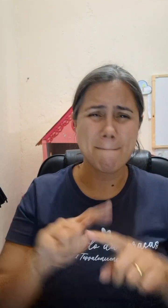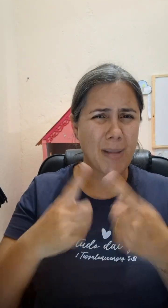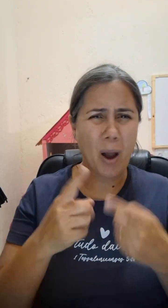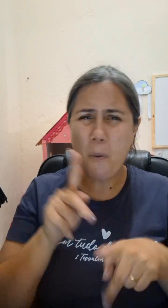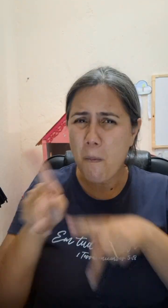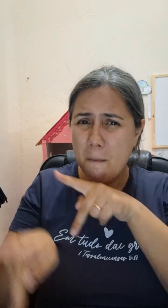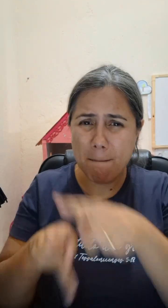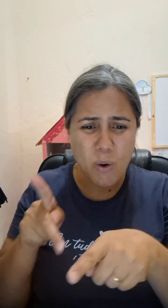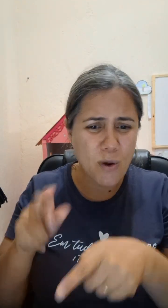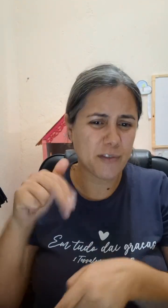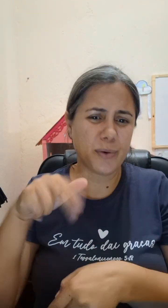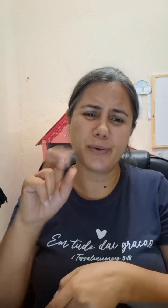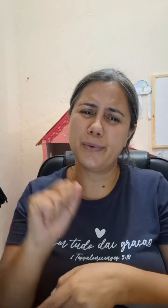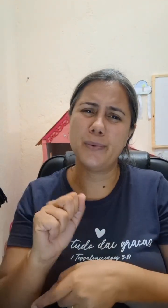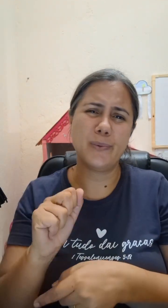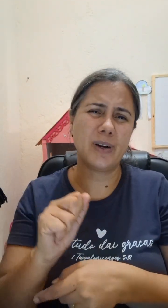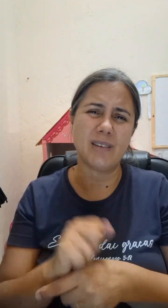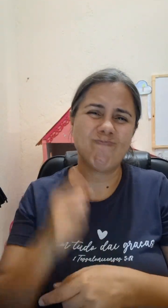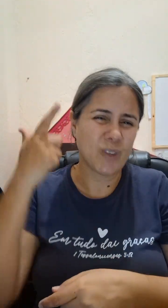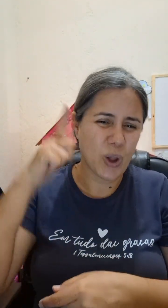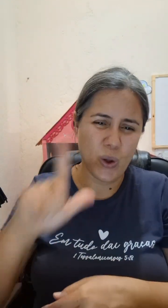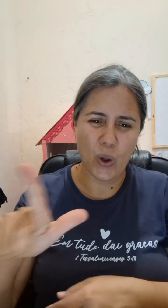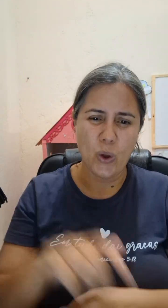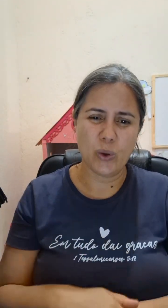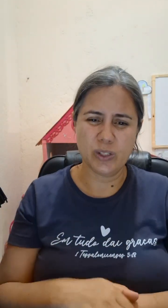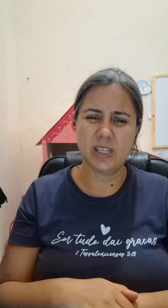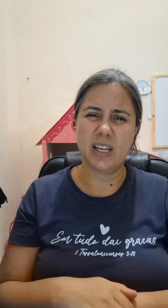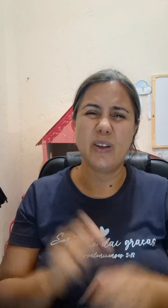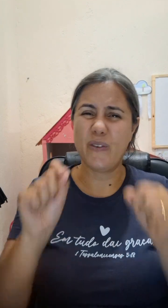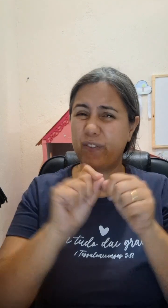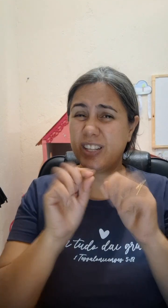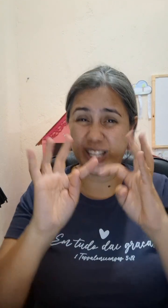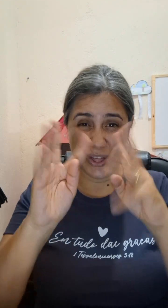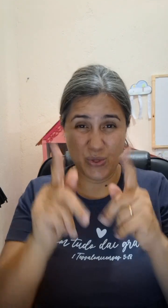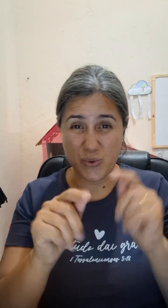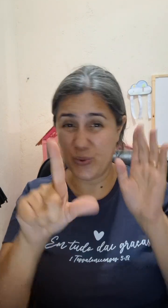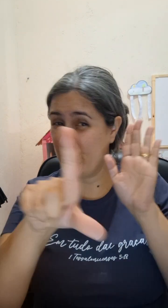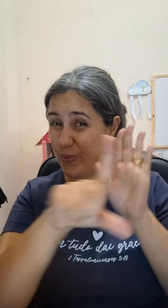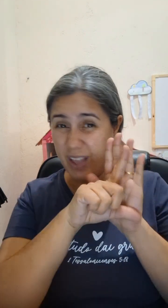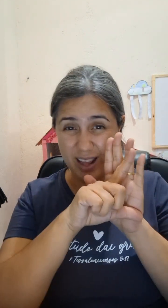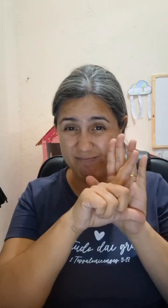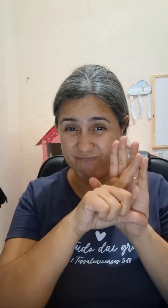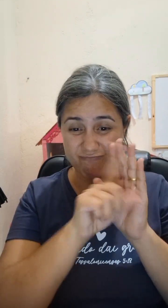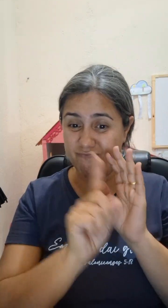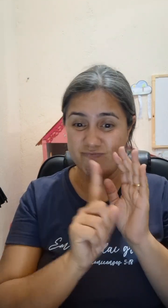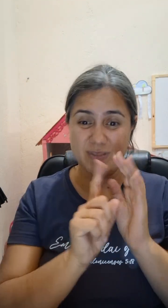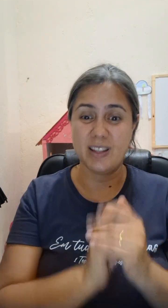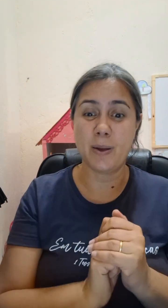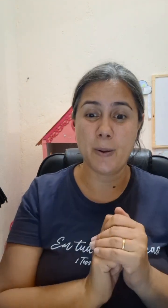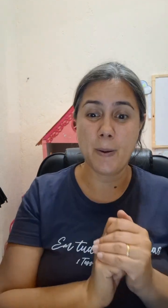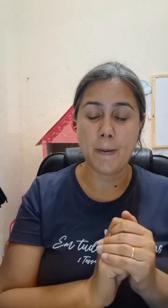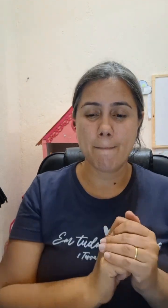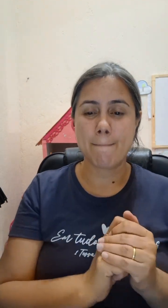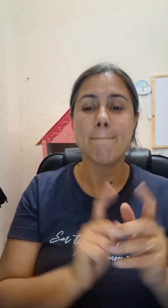santo e infinito de Deus. Mas o povo nunca